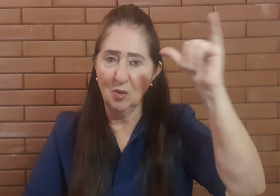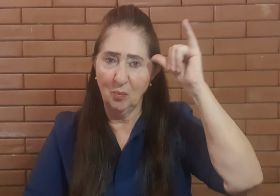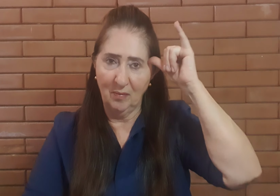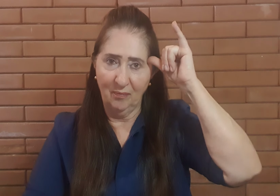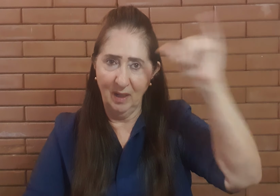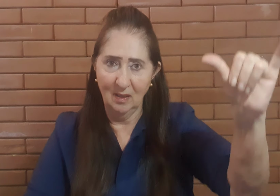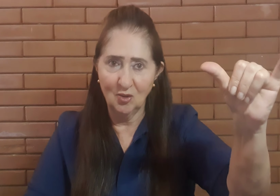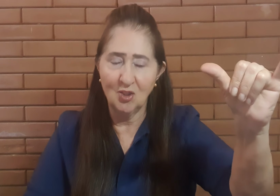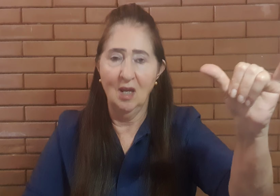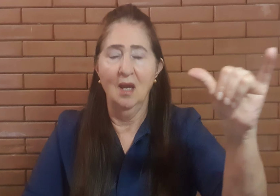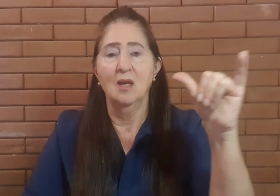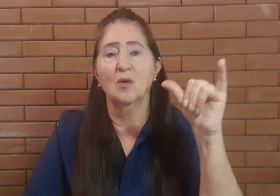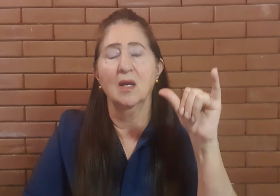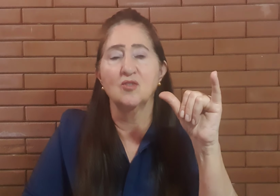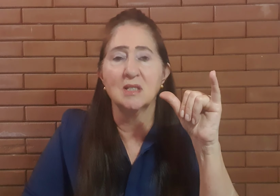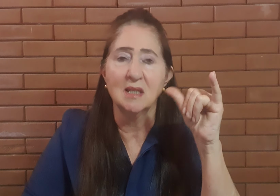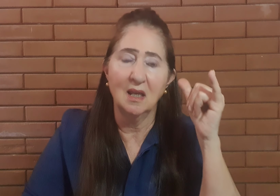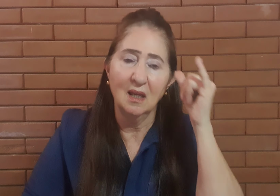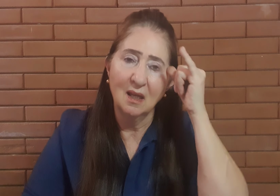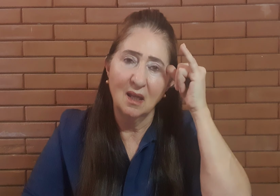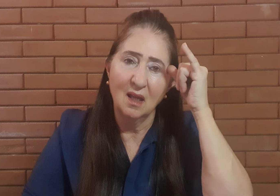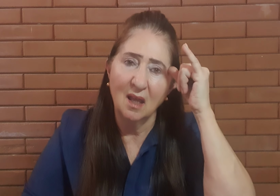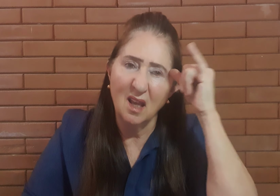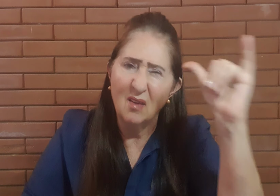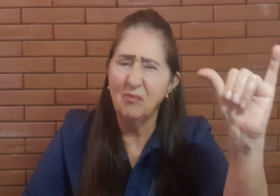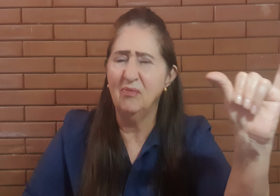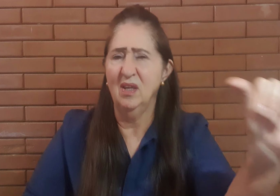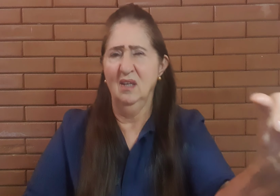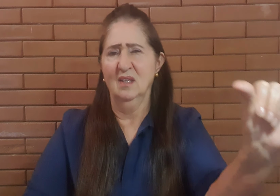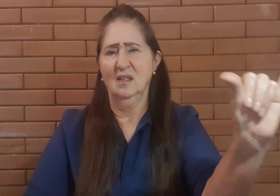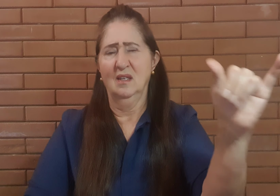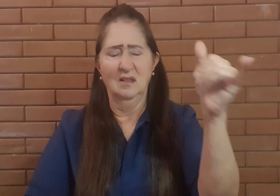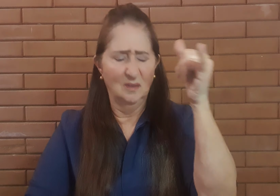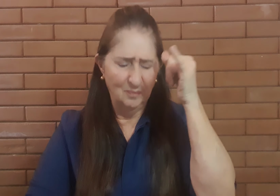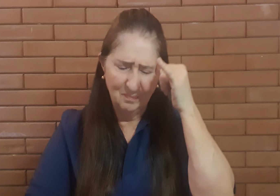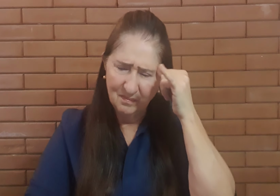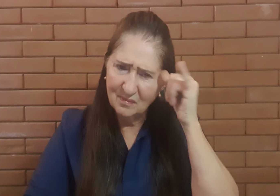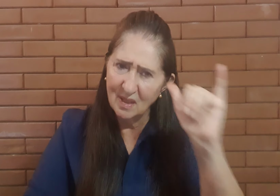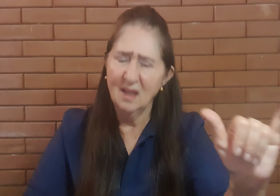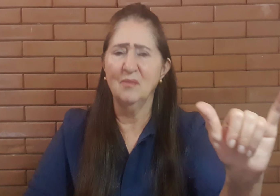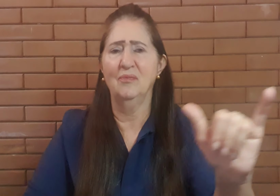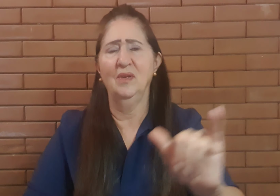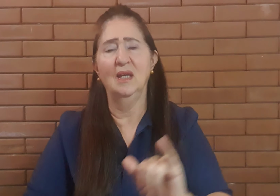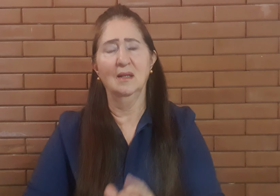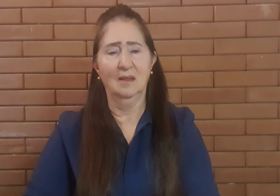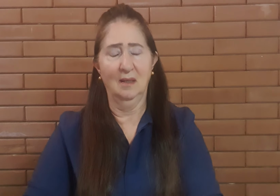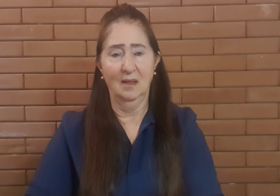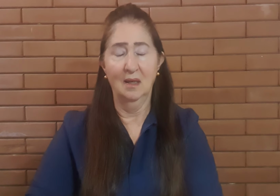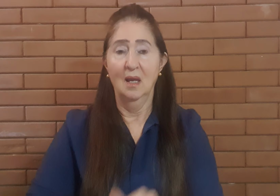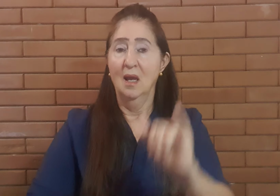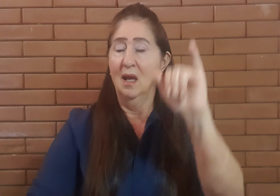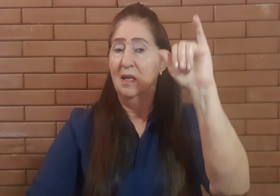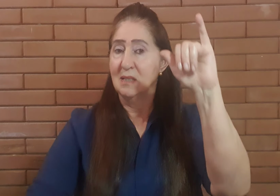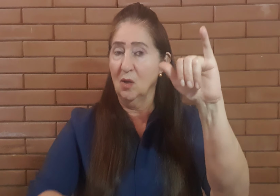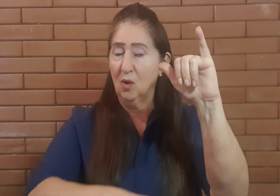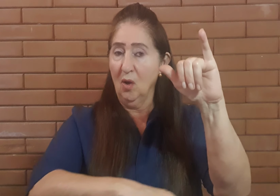para frente, eu quero dizer evita, evita. Se eu coloco